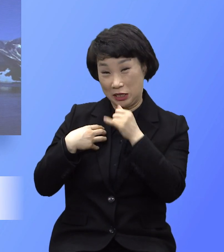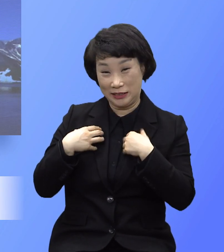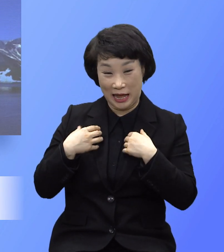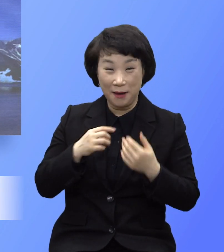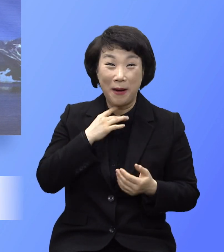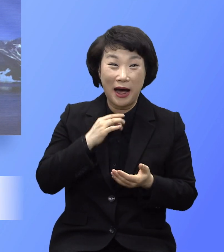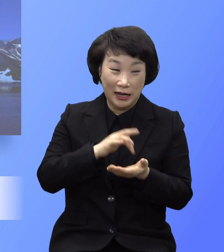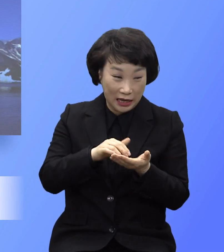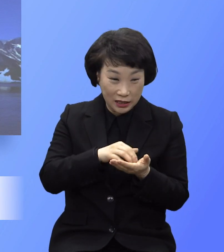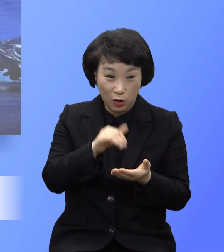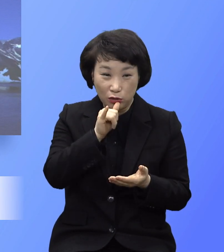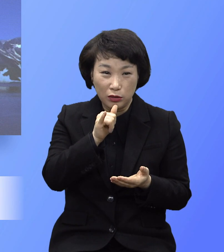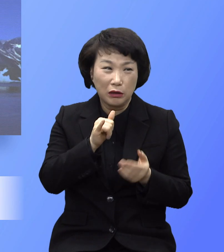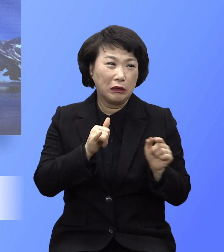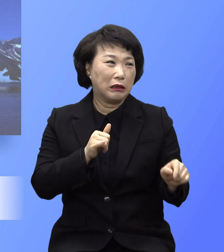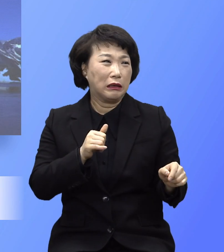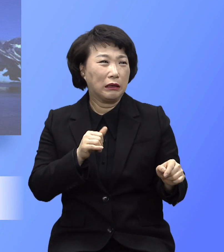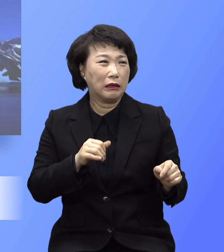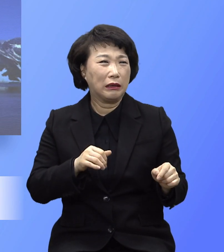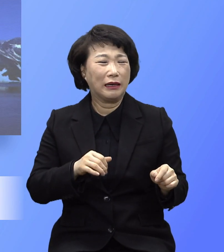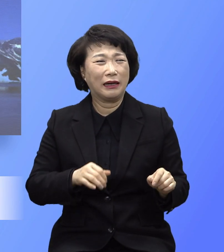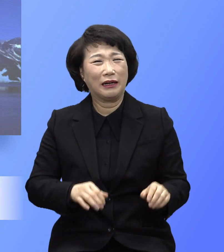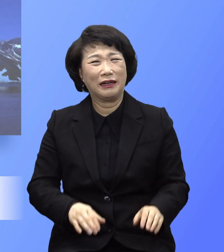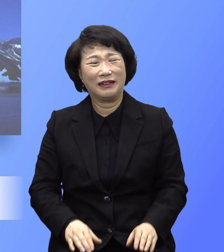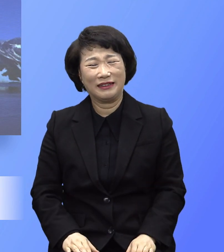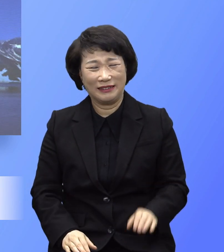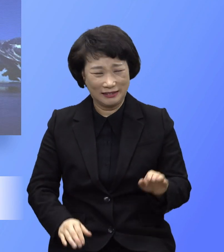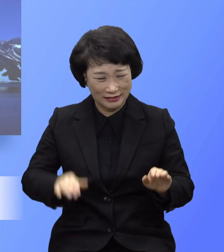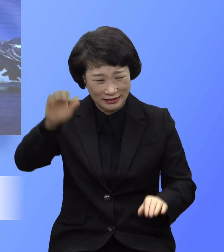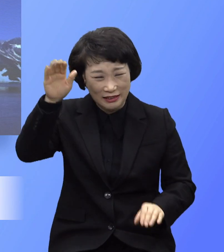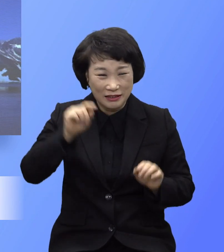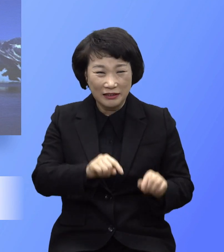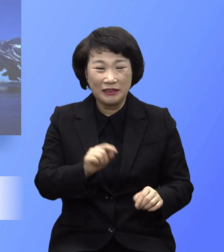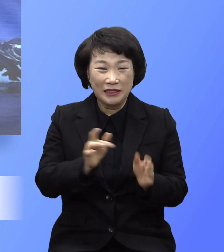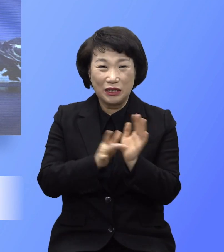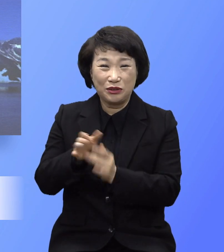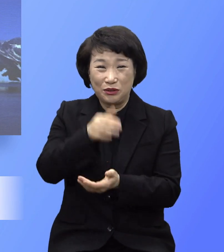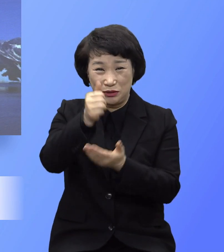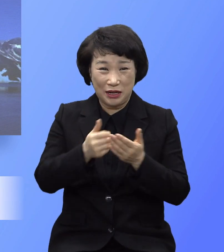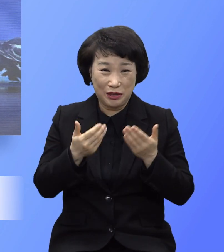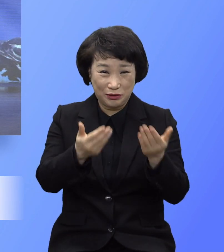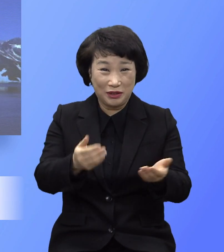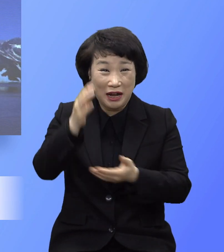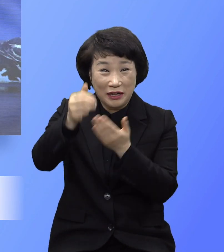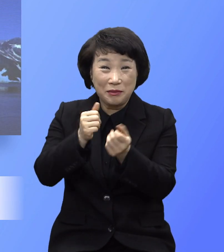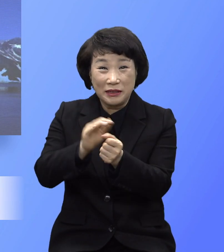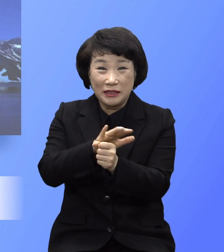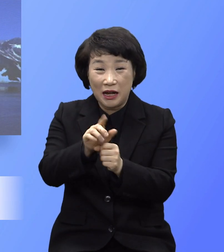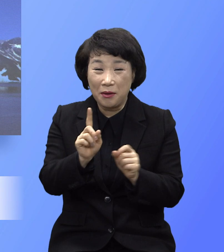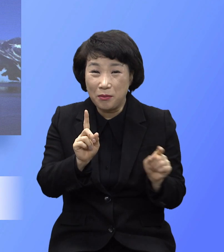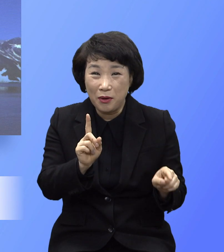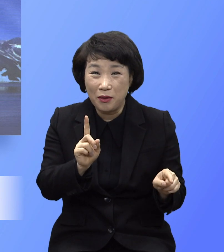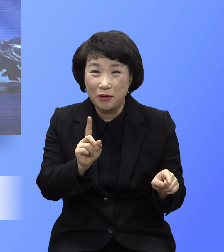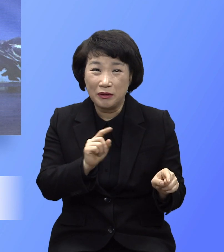계산해. 이 사람은 예수 그리스도로 주신 하나님의 사랑을